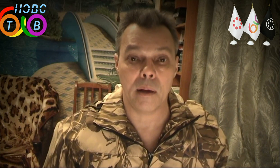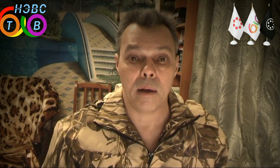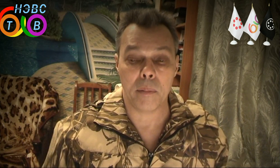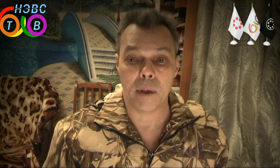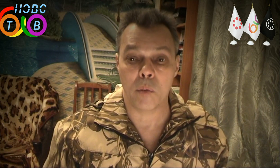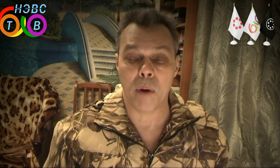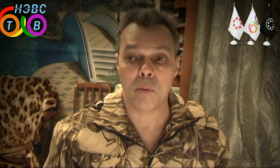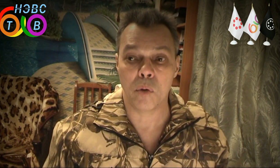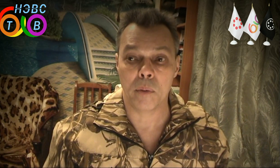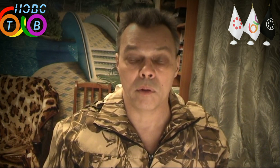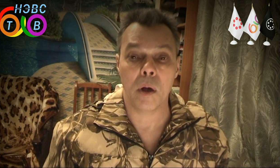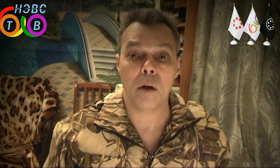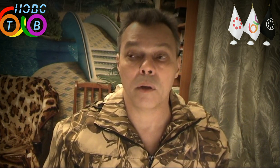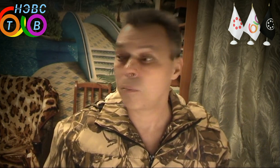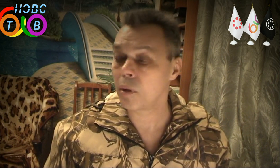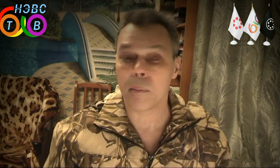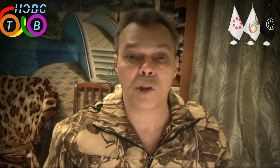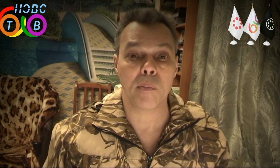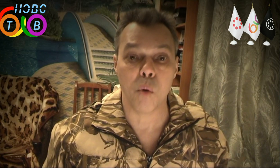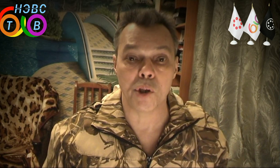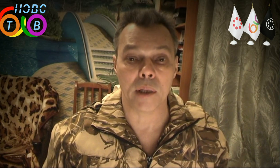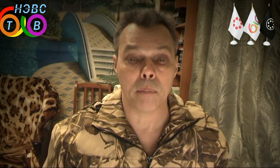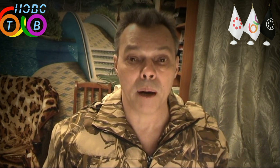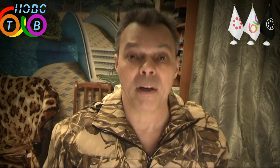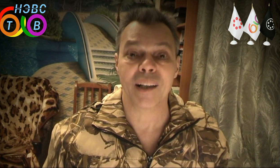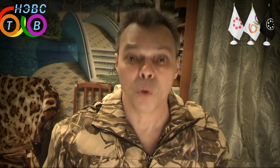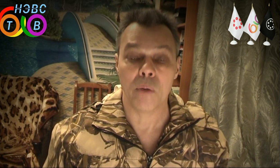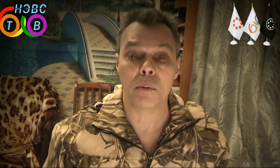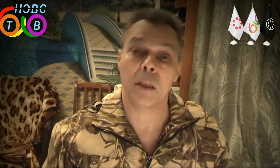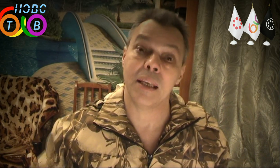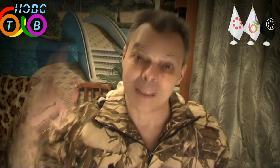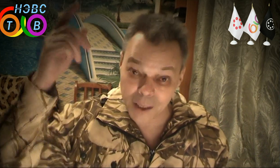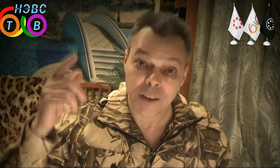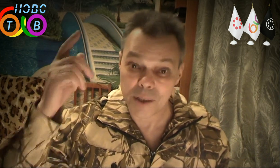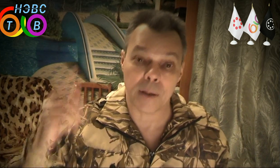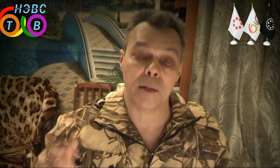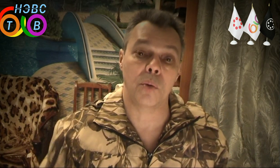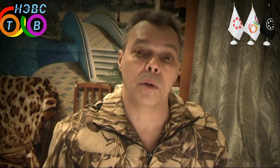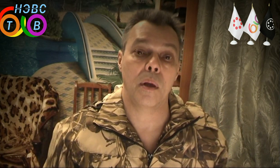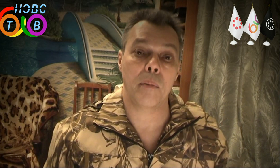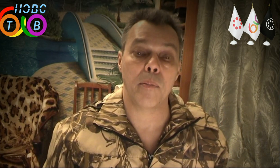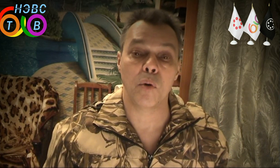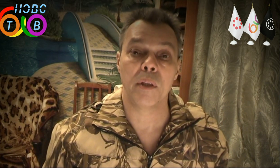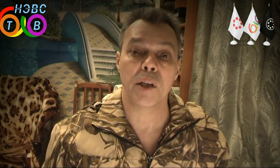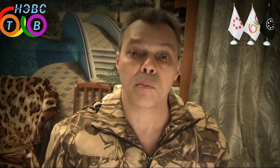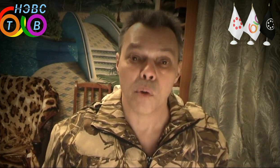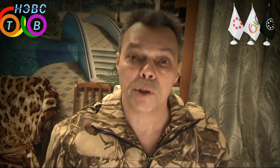и поэтому папу любит ребенок обычно больше, когда папа родной, вот и энергетически родной. Папу любит даже больше,